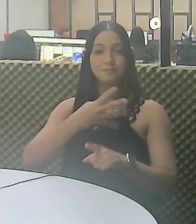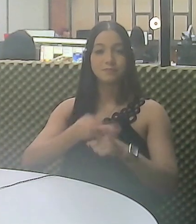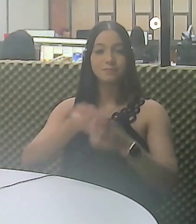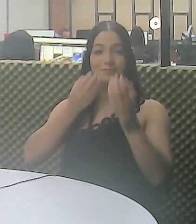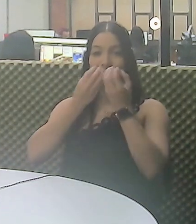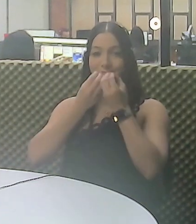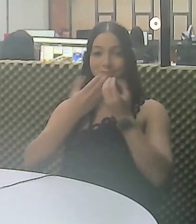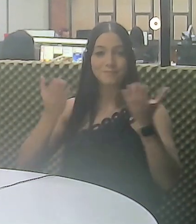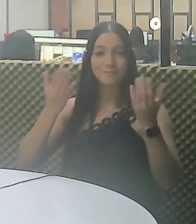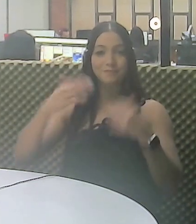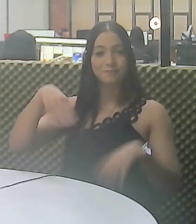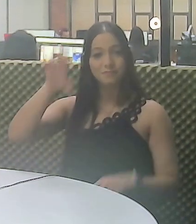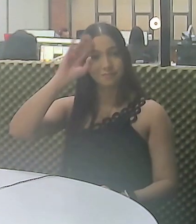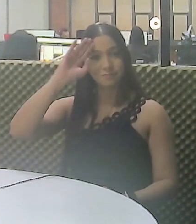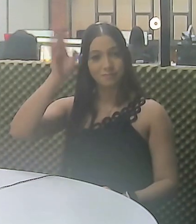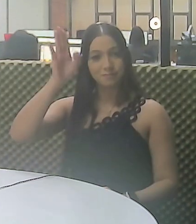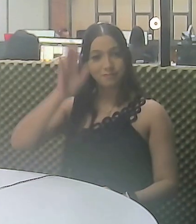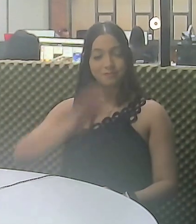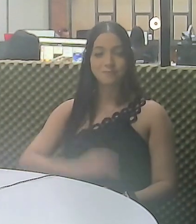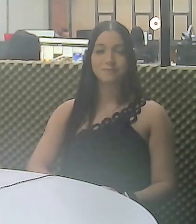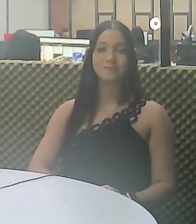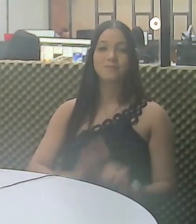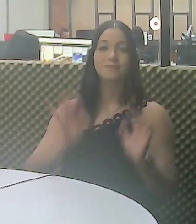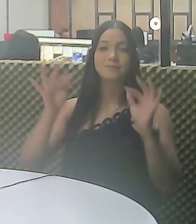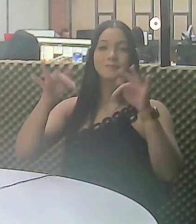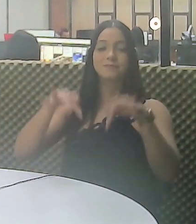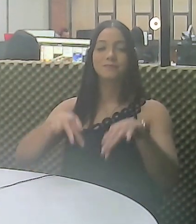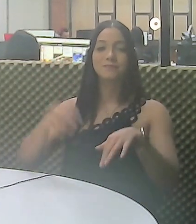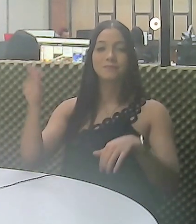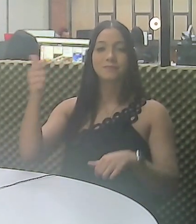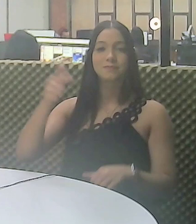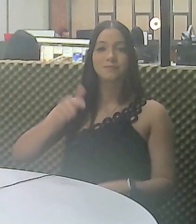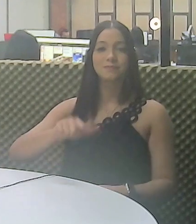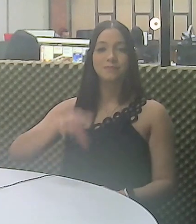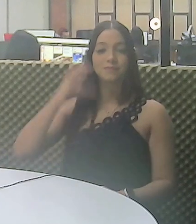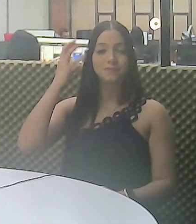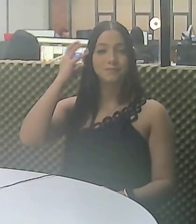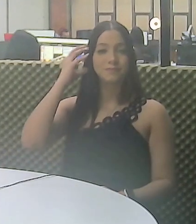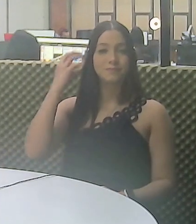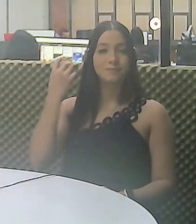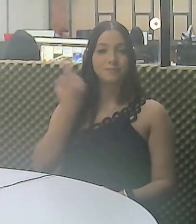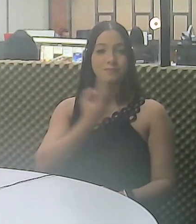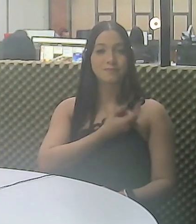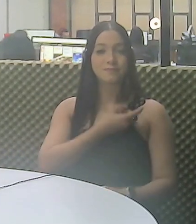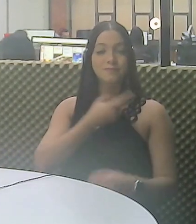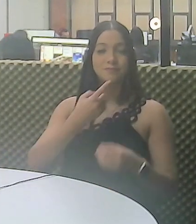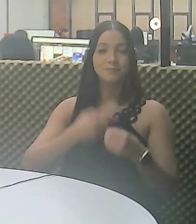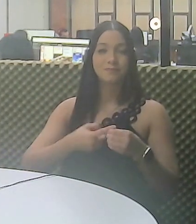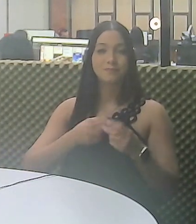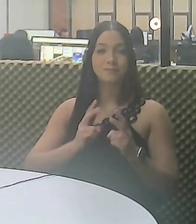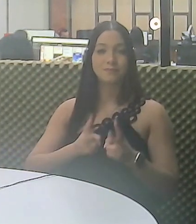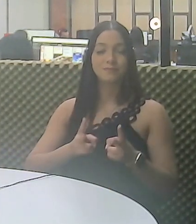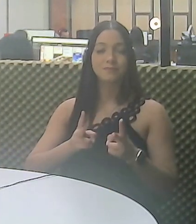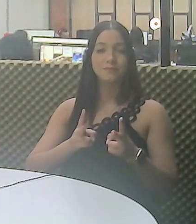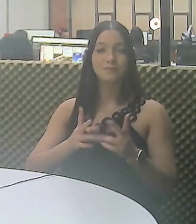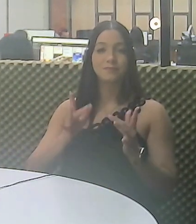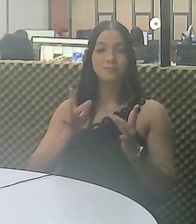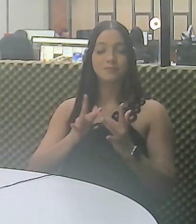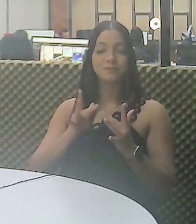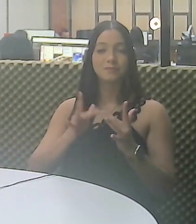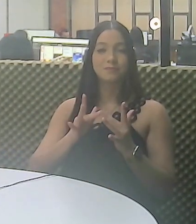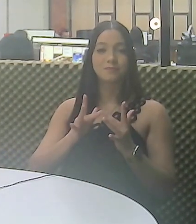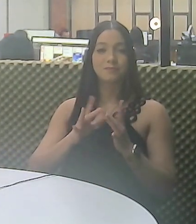fazer mais, fazer bem. Até mais. Fica por aqui mais uma edição do programa da Rádio Nossa Cidade.